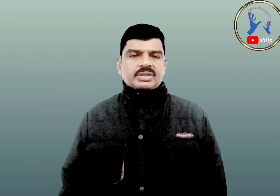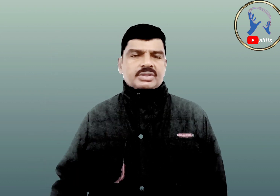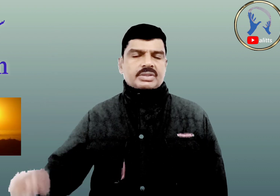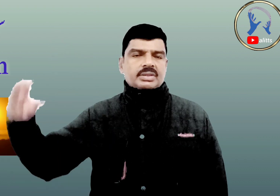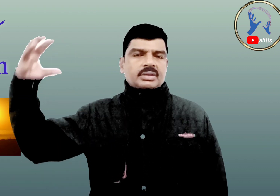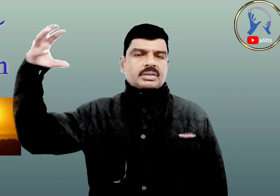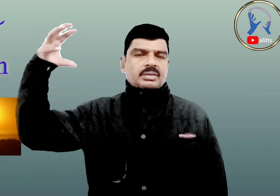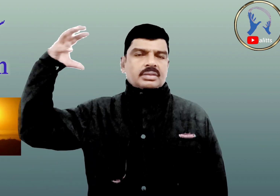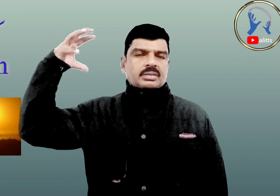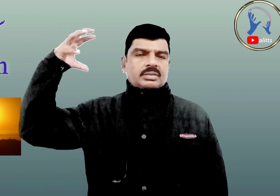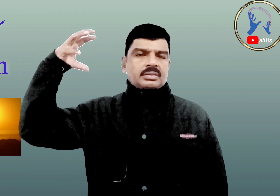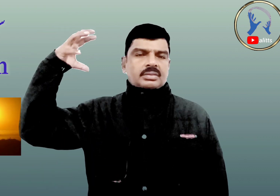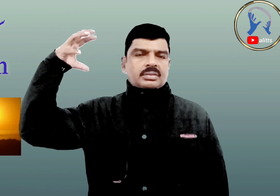सूरज।